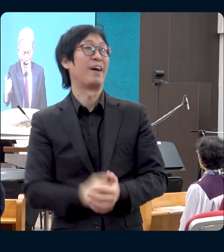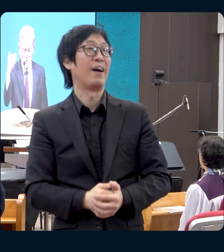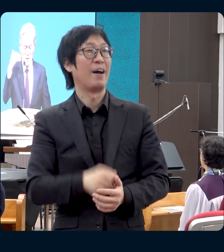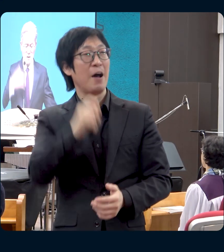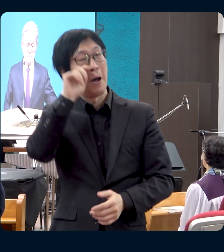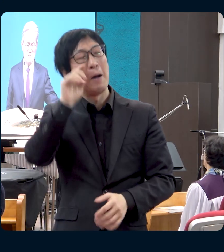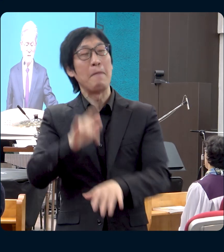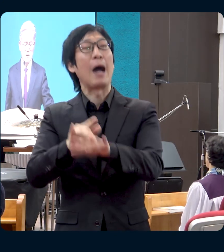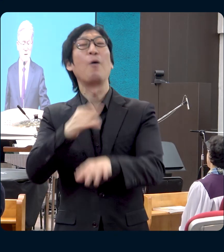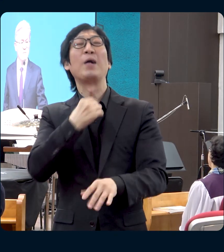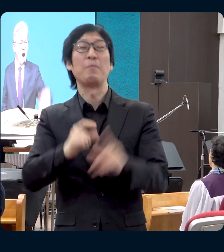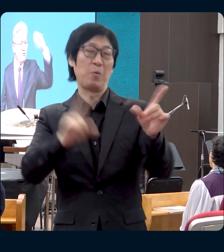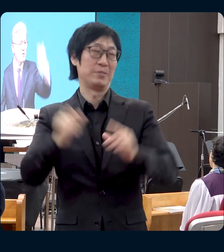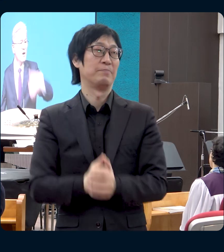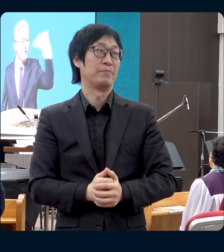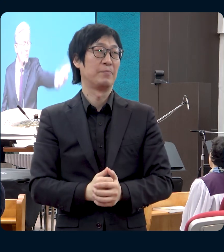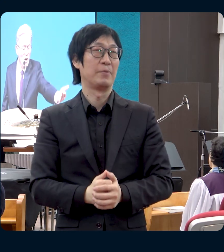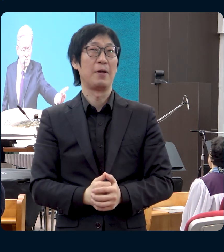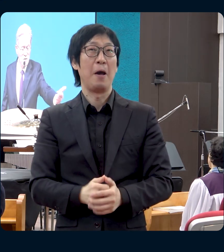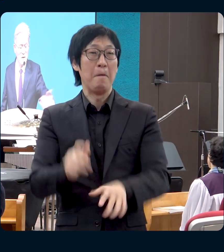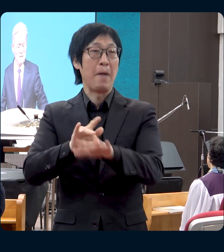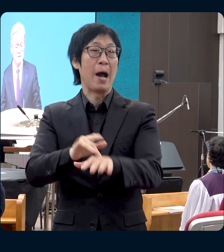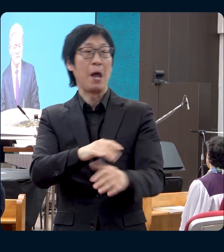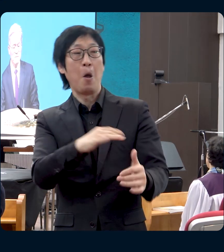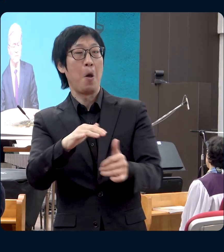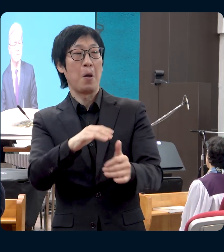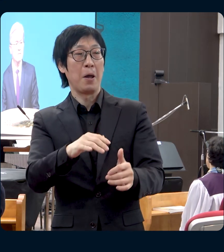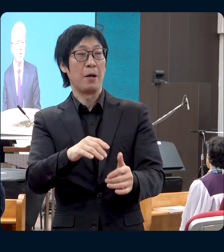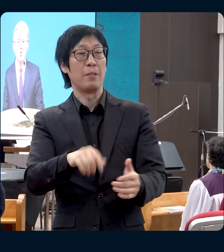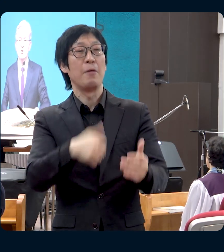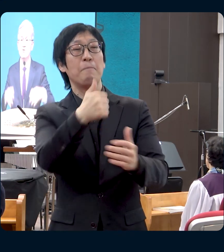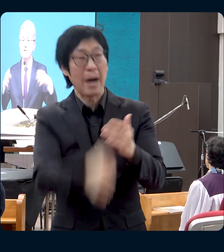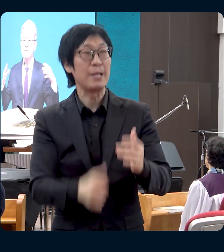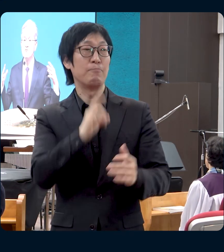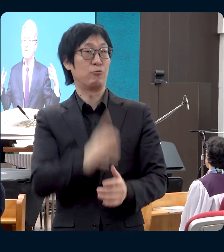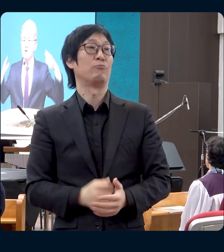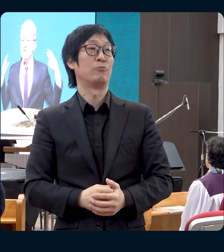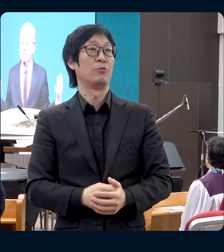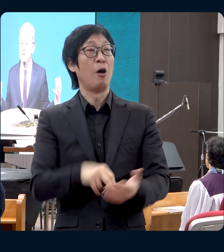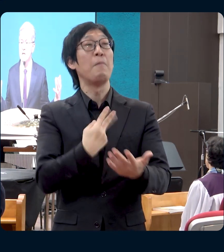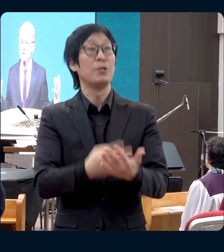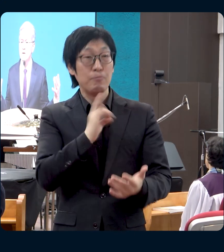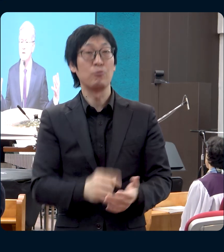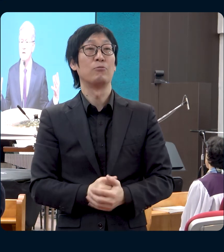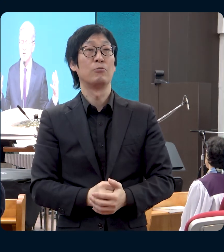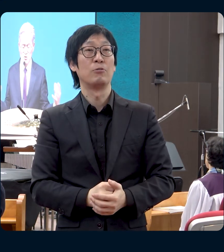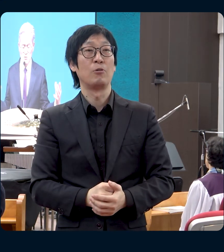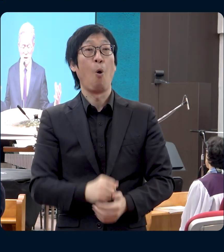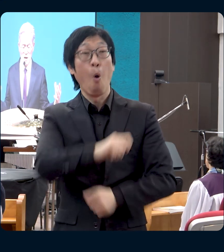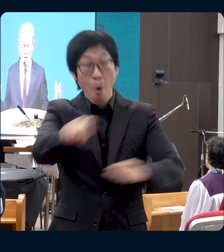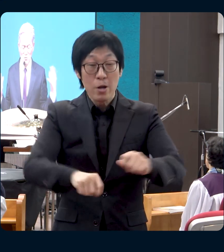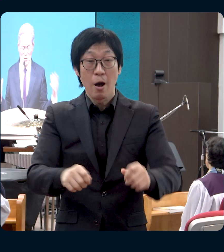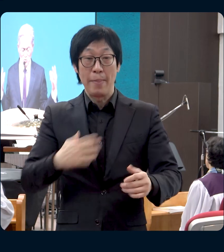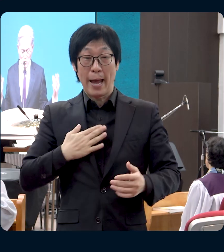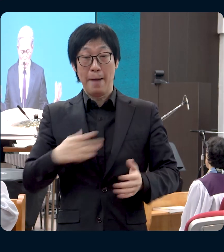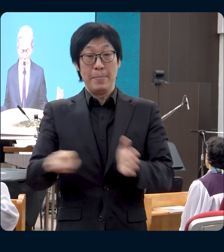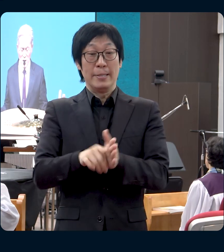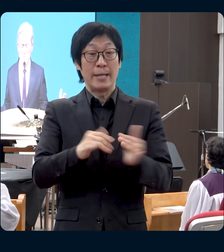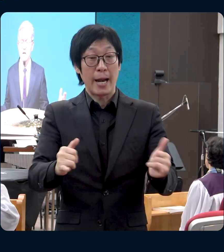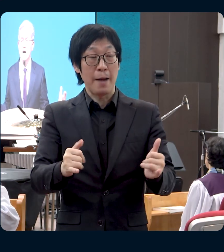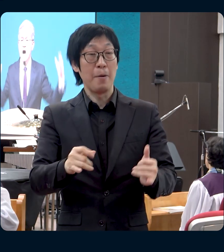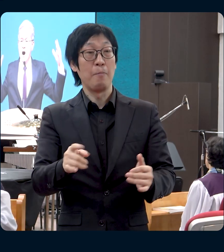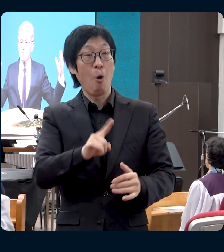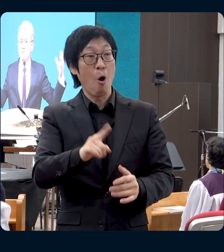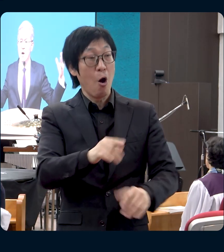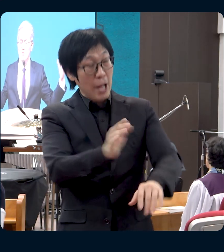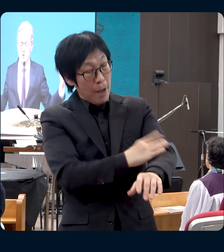마귀가 원하는 거예요. 마귀의 계기에 넘어가는 거예요. 오히려 우리는 그 순간, 우리가 신앙인이라면 그 순간에 우리는 꿈을 꾸어야